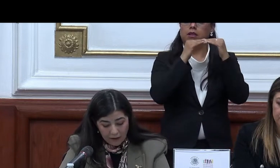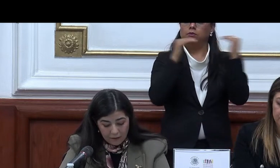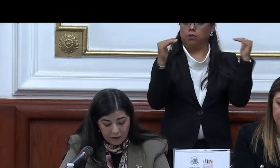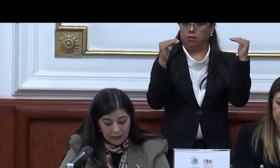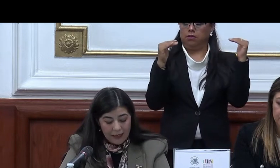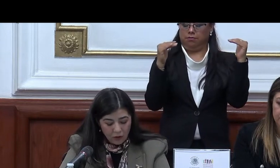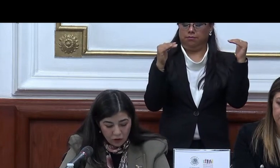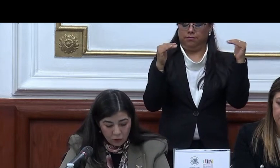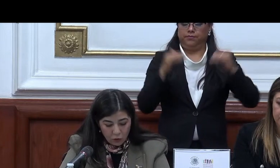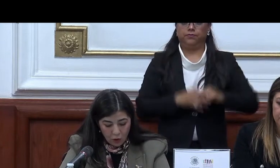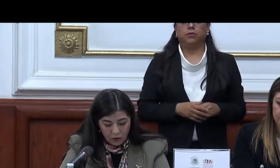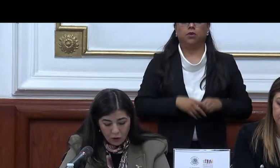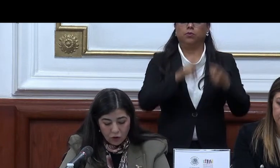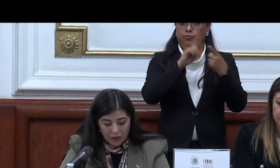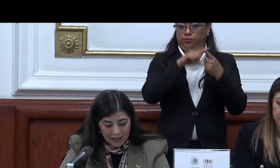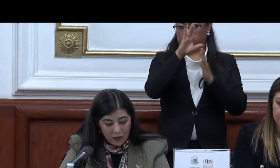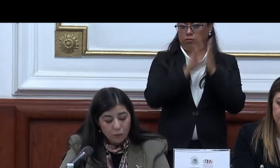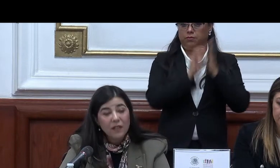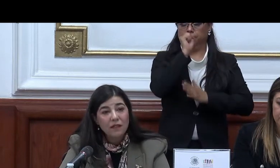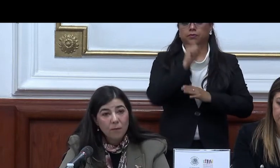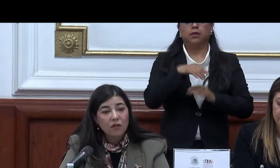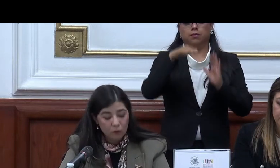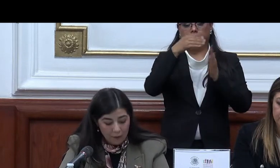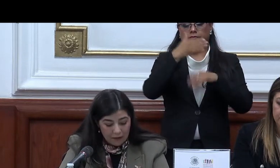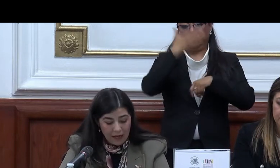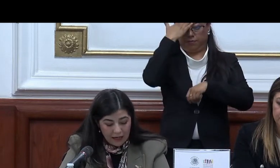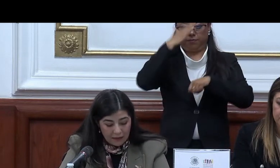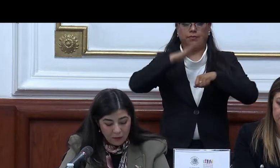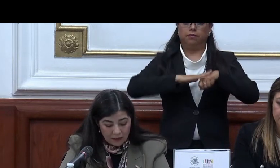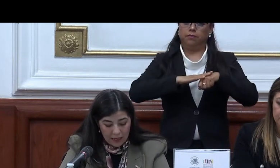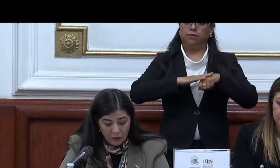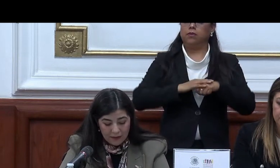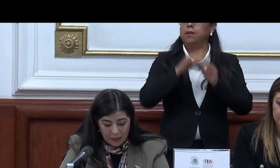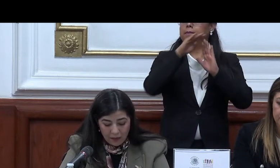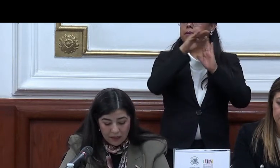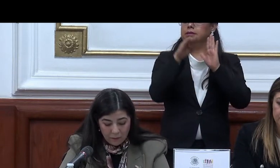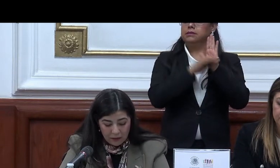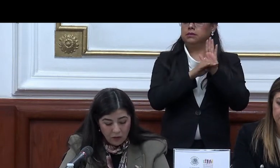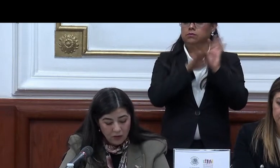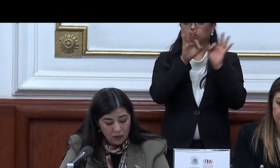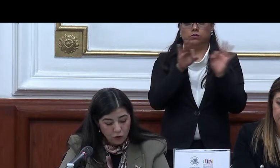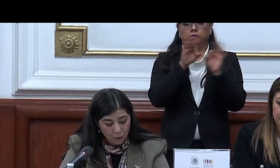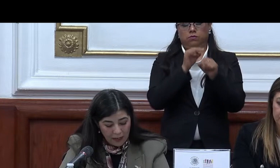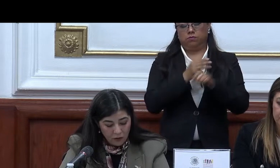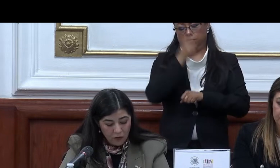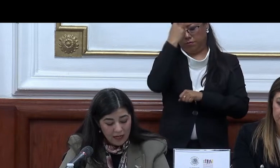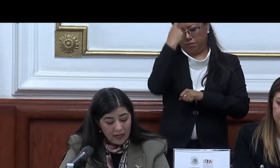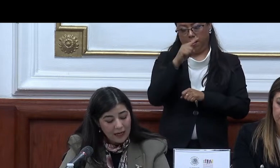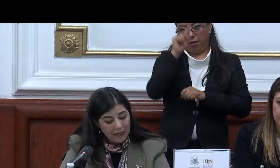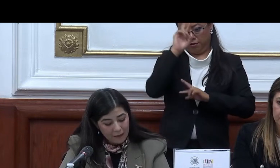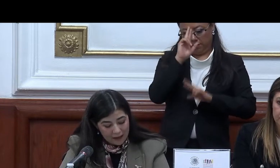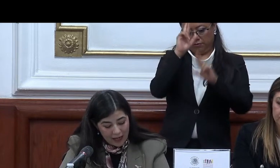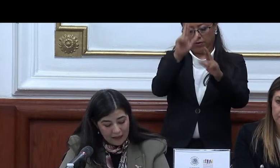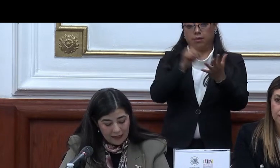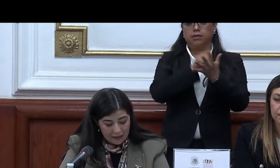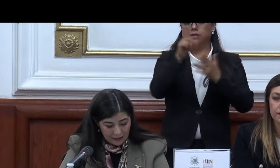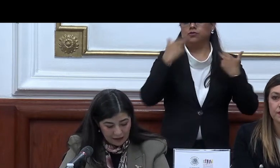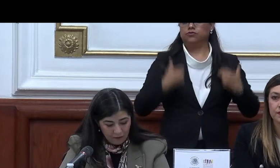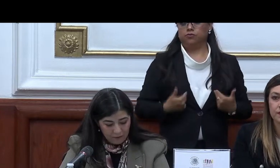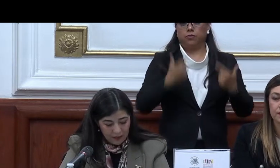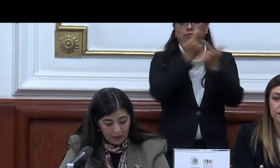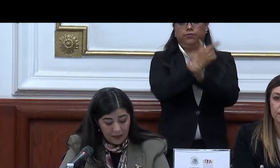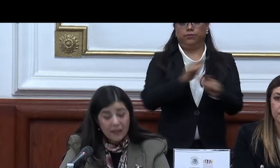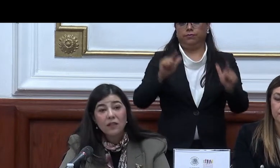lugar, la Constitución consagra los principios fundamentales de un Estado basado en el respeto de los derechos humanos, la libertad y la